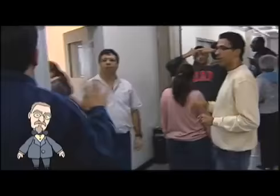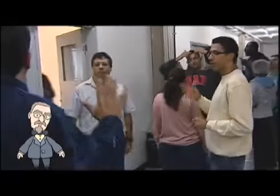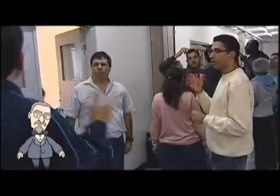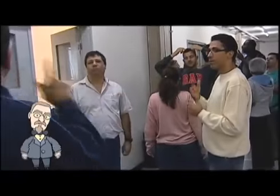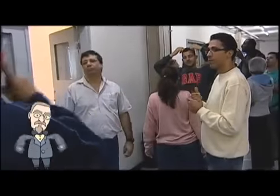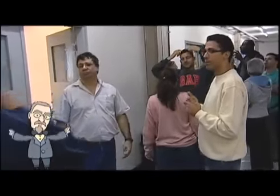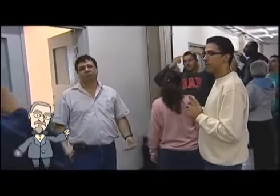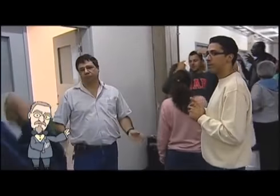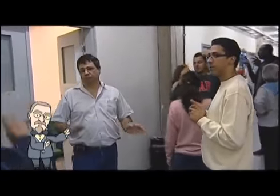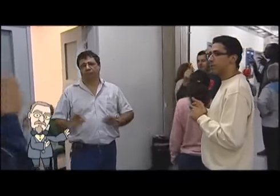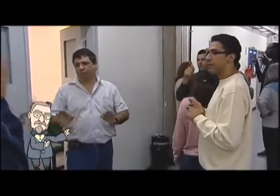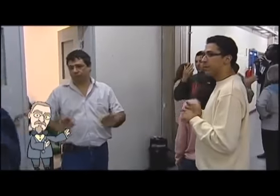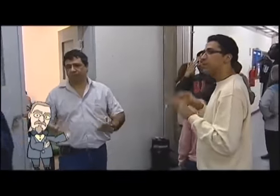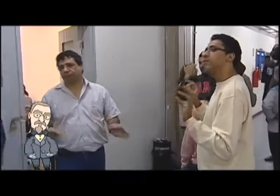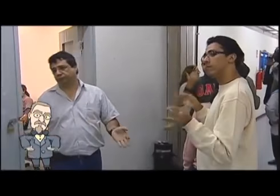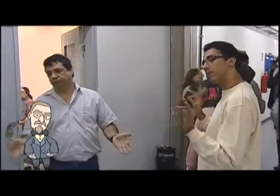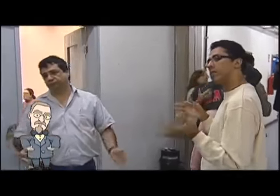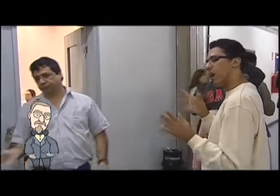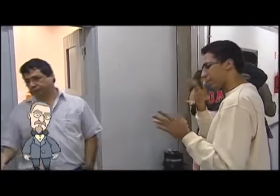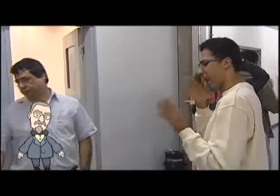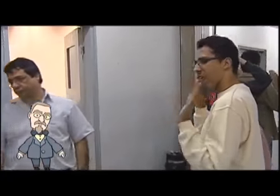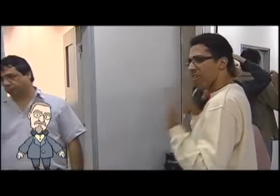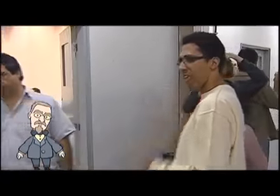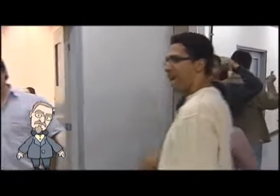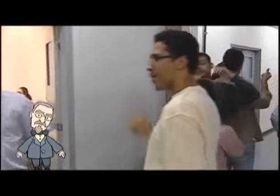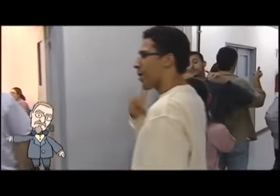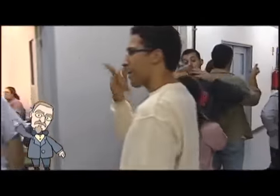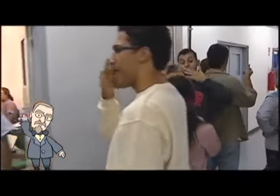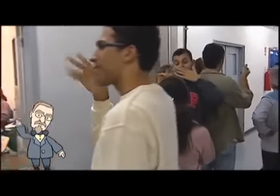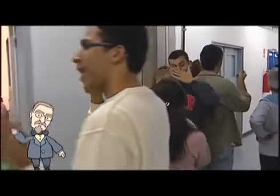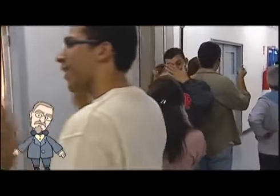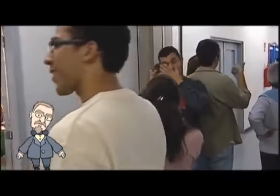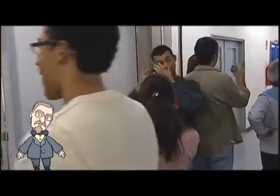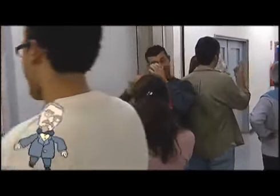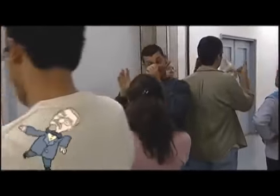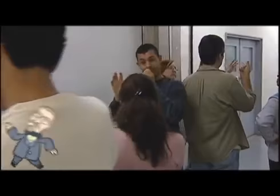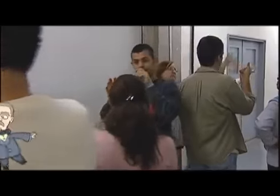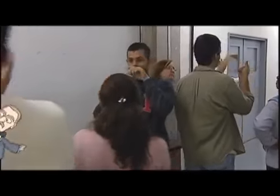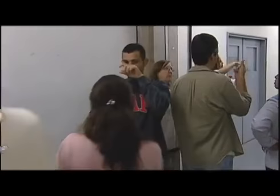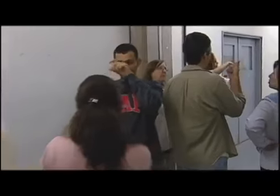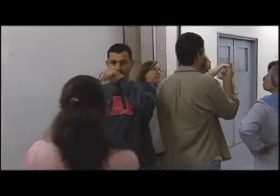do professor Huet, a Libras teve grande influência da língua de sinais francesa.